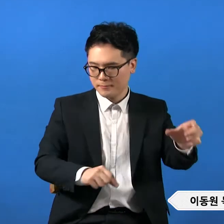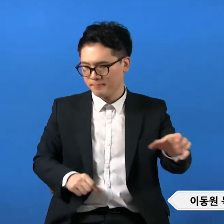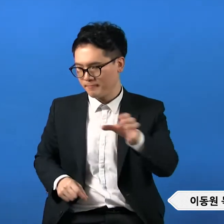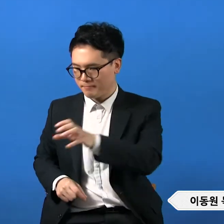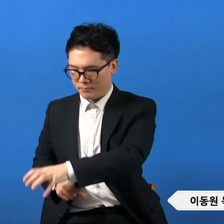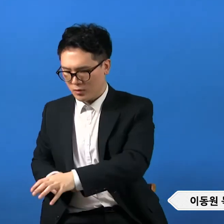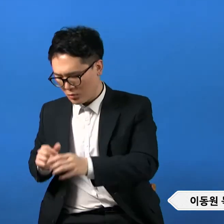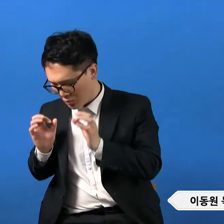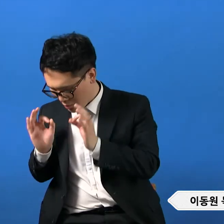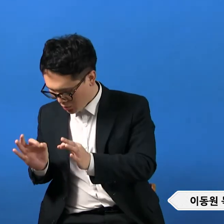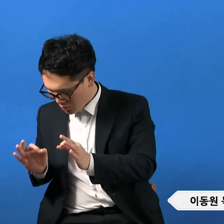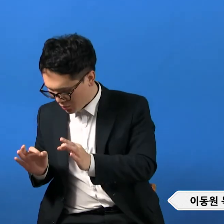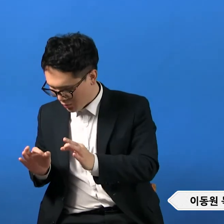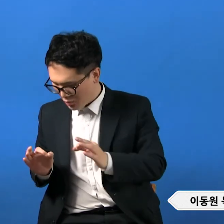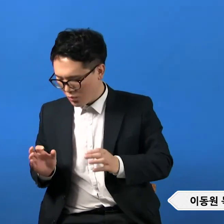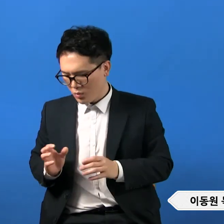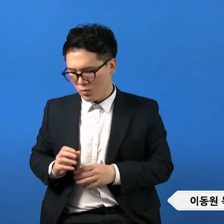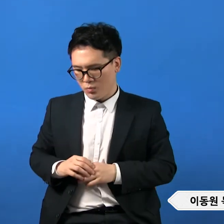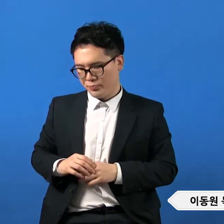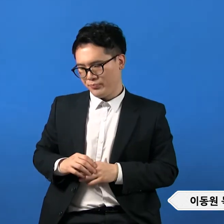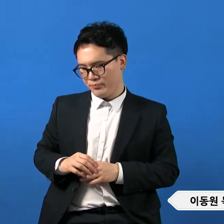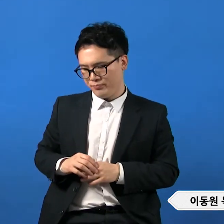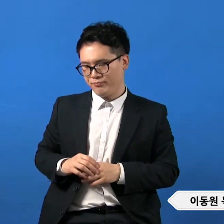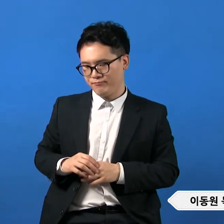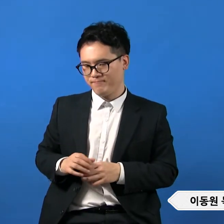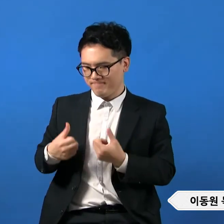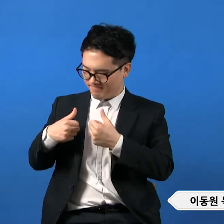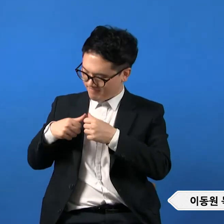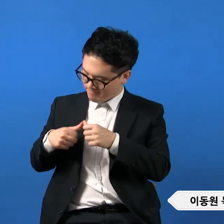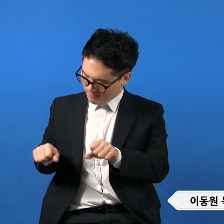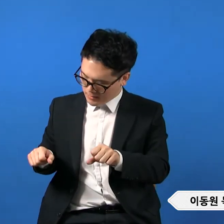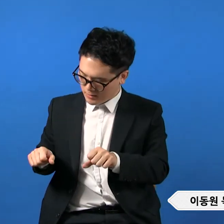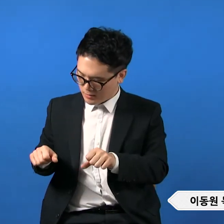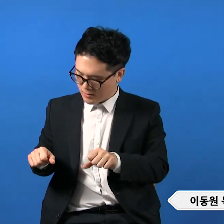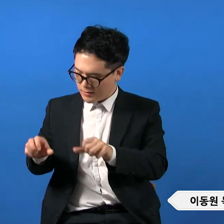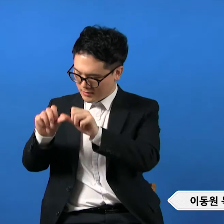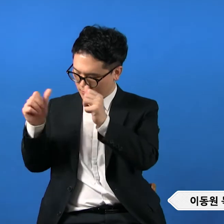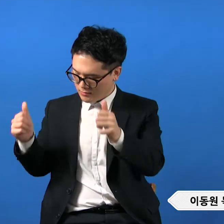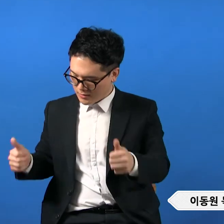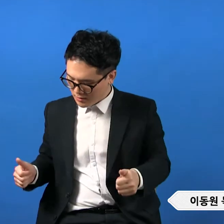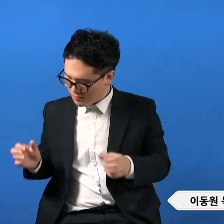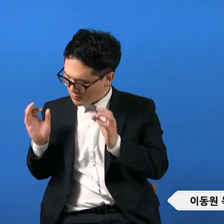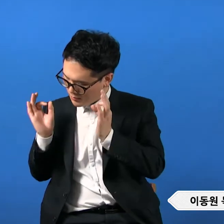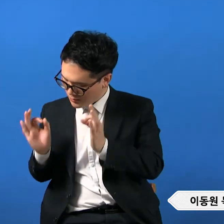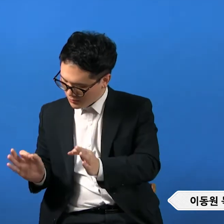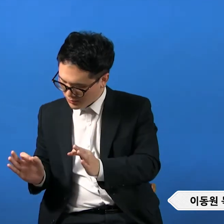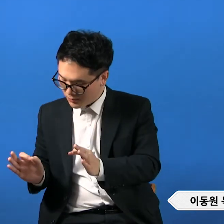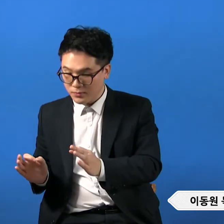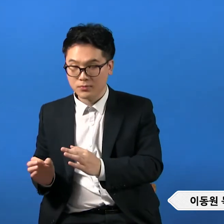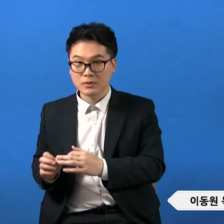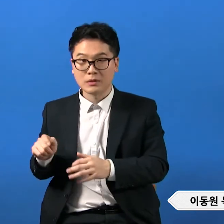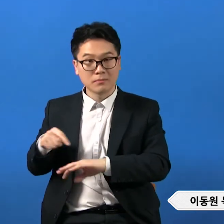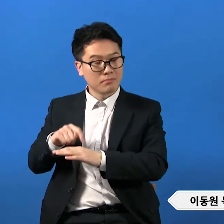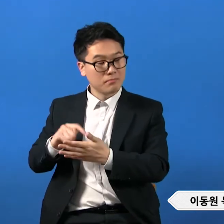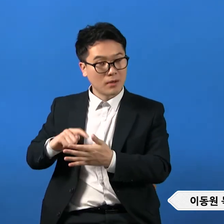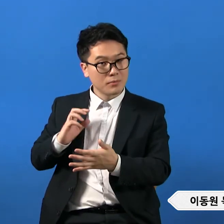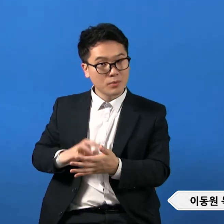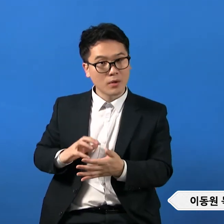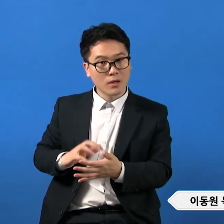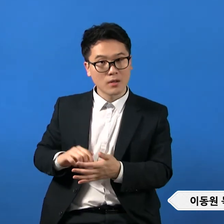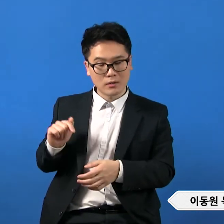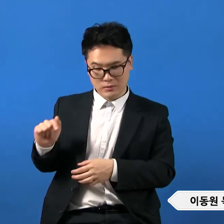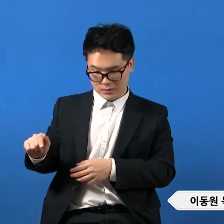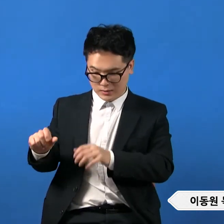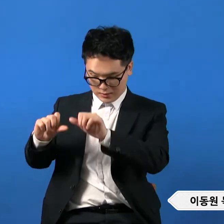그냥 무너진 피에타, 오리지널 피에타 상을 보고, 그들의 마음속에